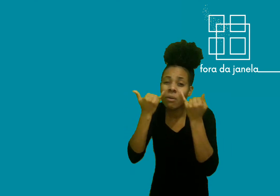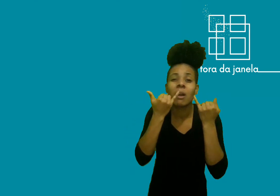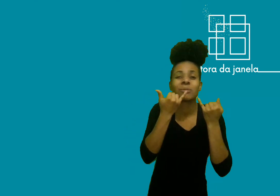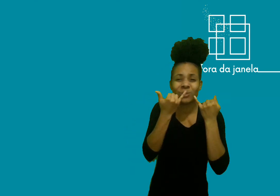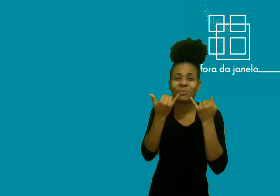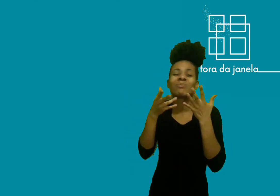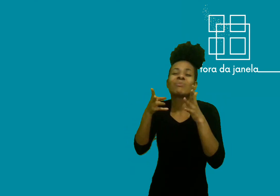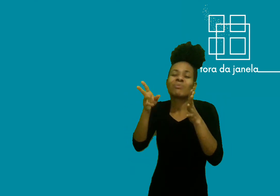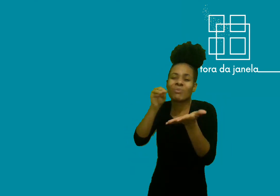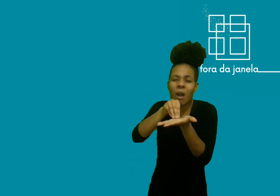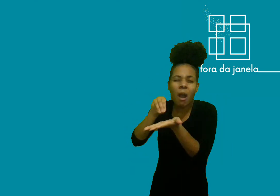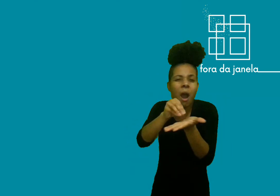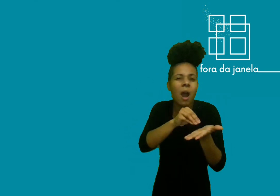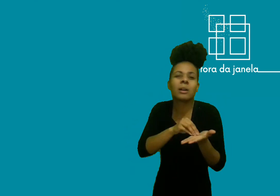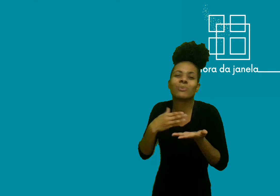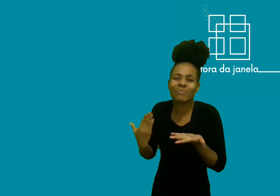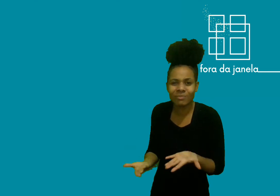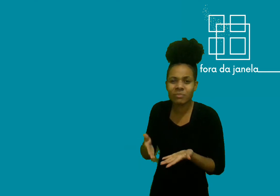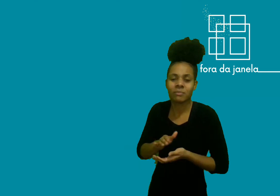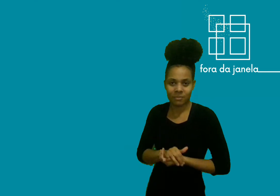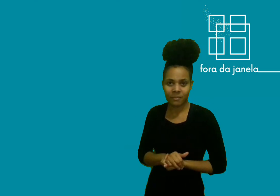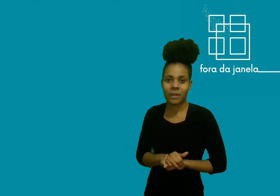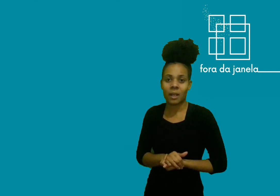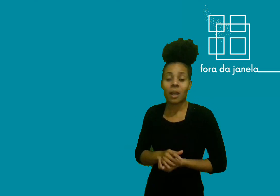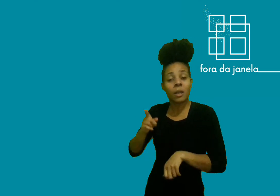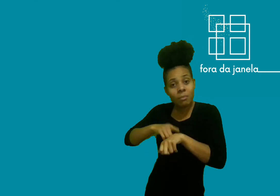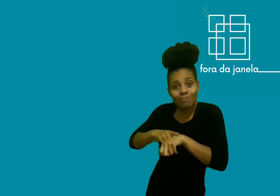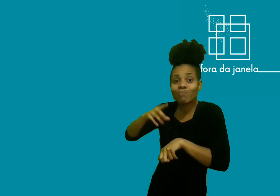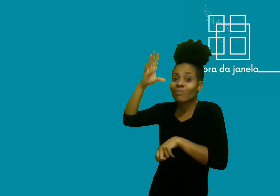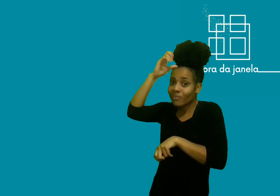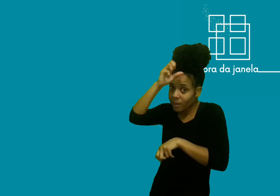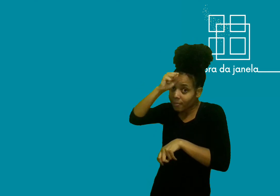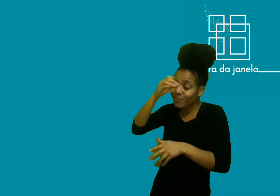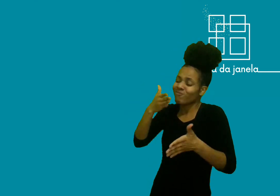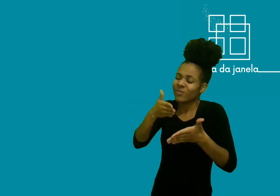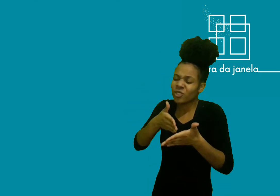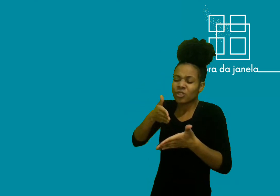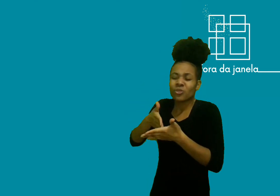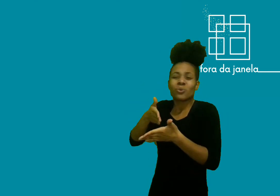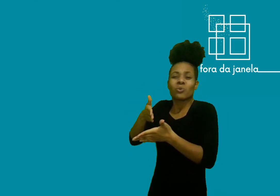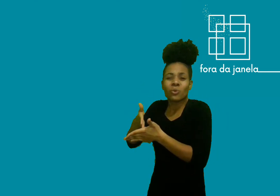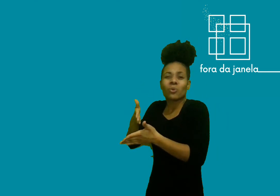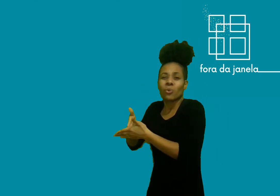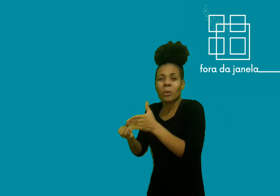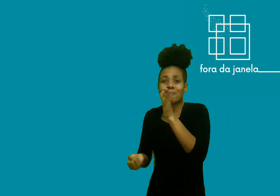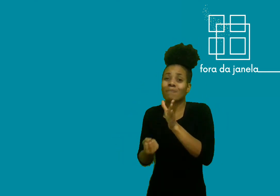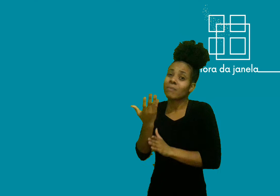E é isso que gera o preconceito e, consequentemente, a exclusão. E pensando nisso, a gente resolveu fazer esse